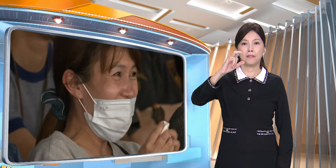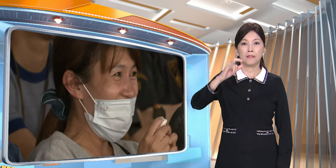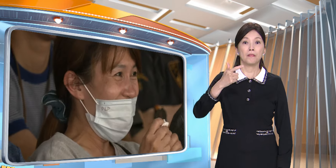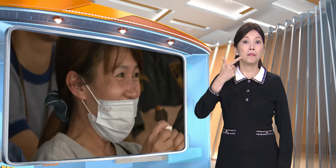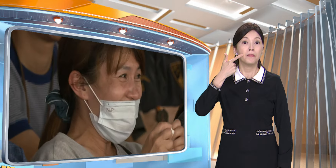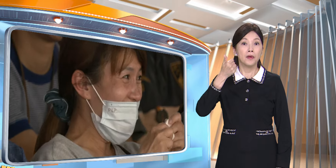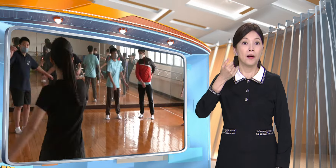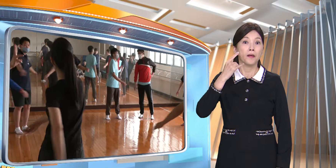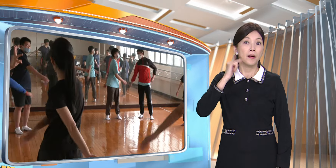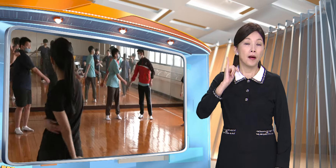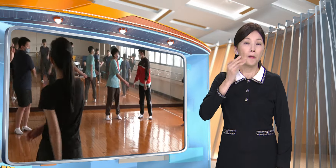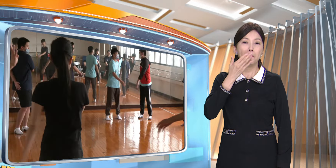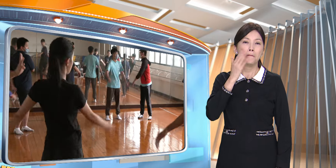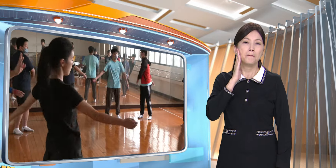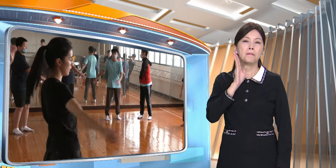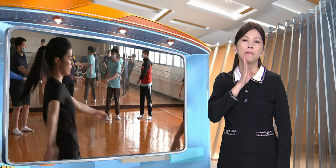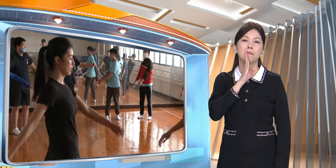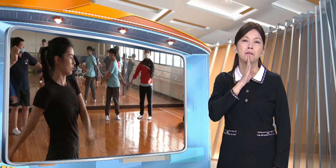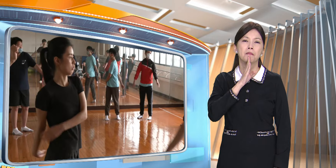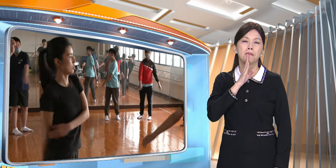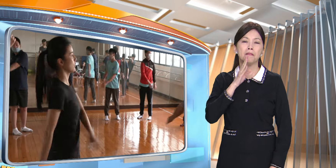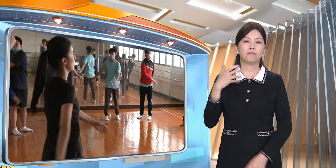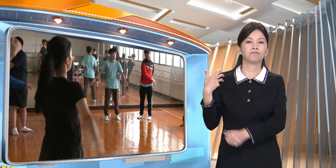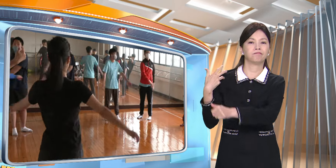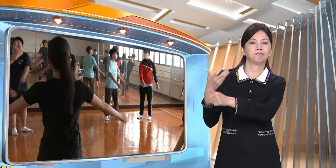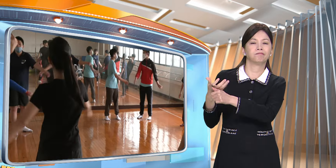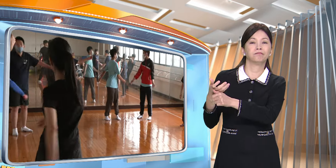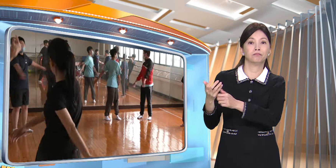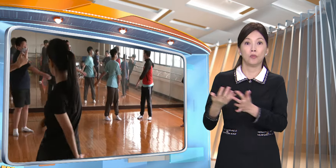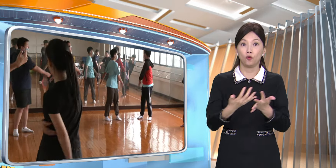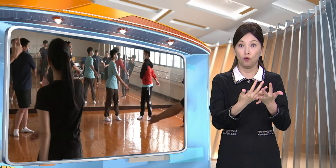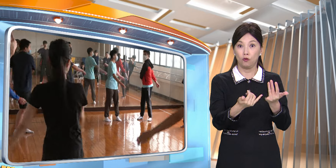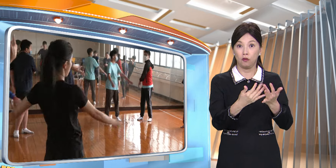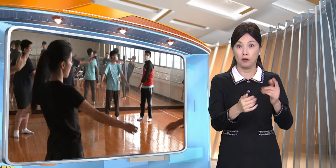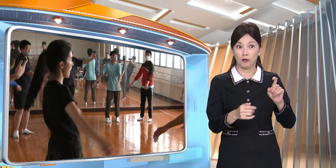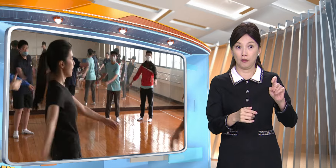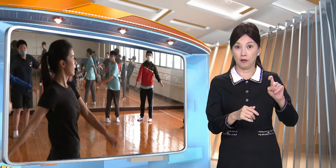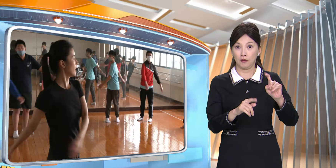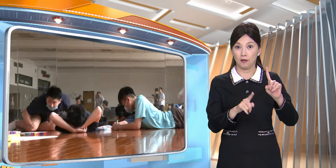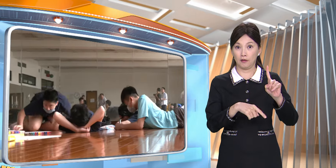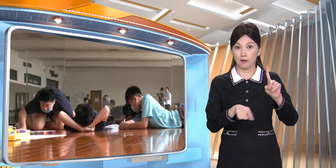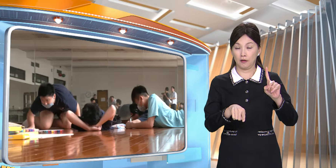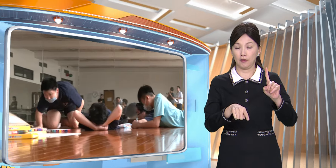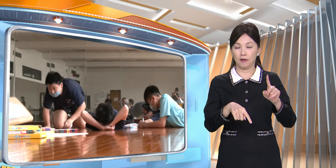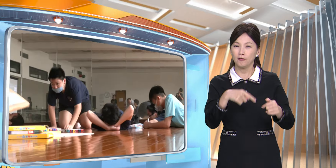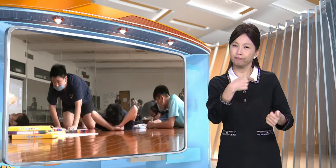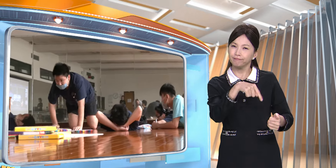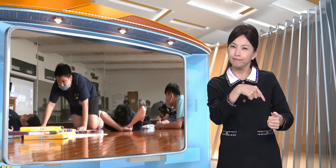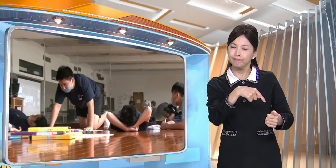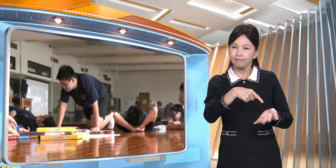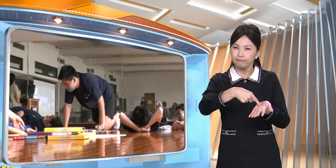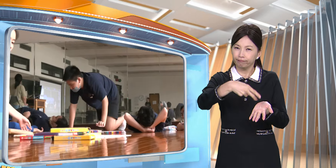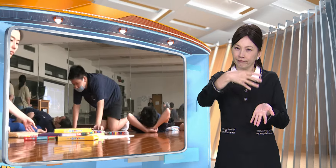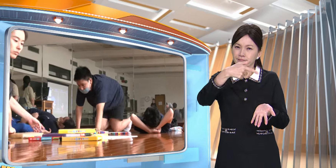父母是聋人的艺人廖晓彤，为11名学生规划上6